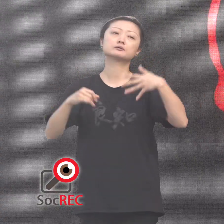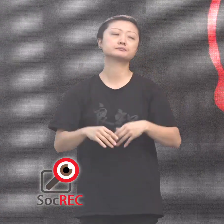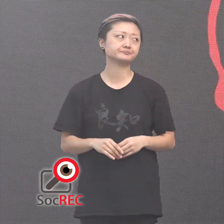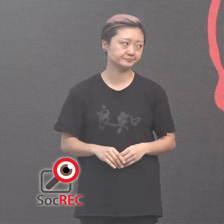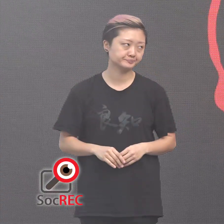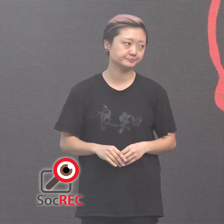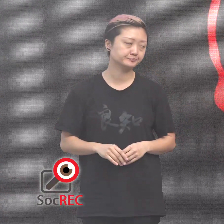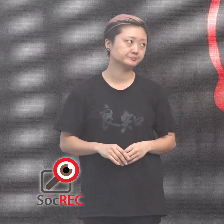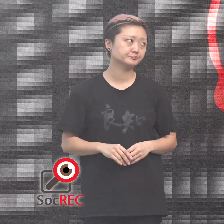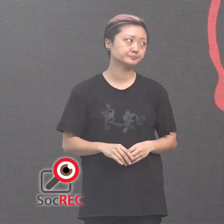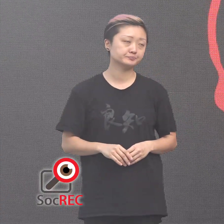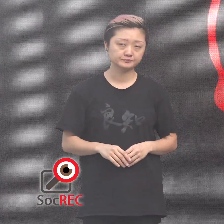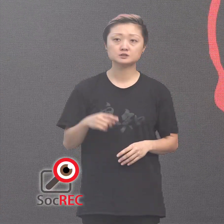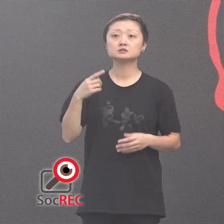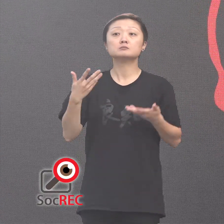我想告诉大家，